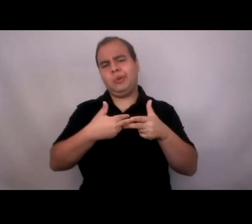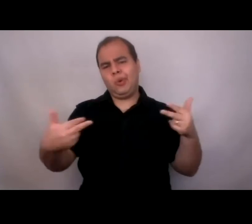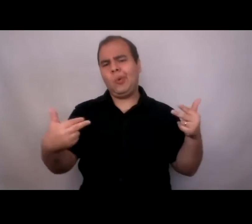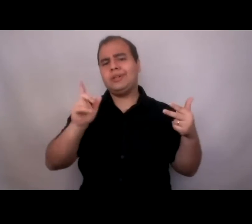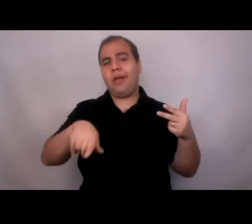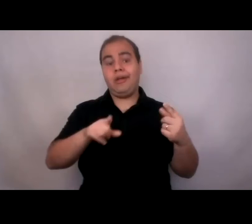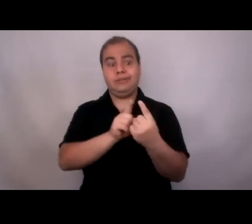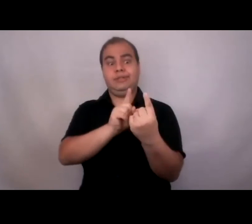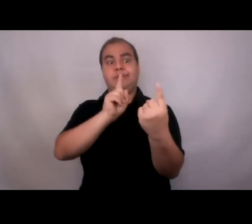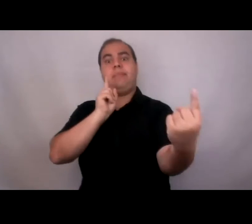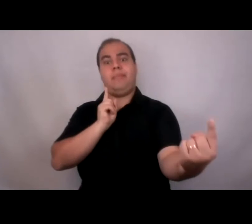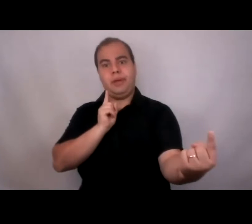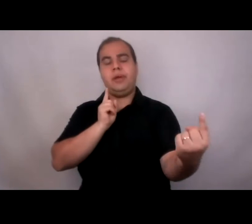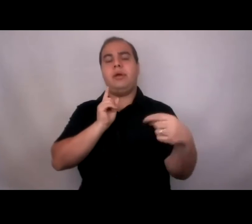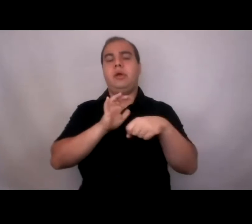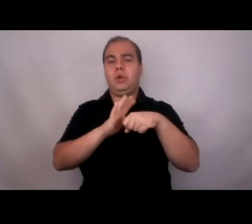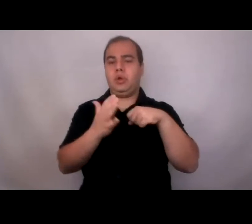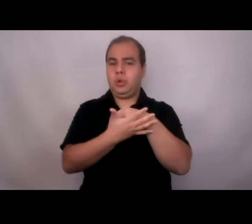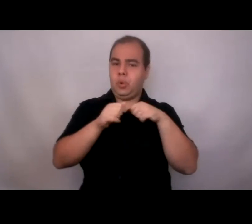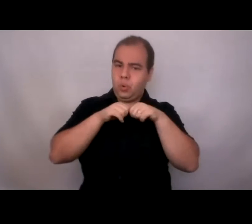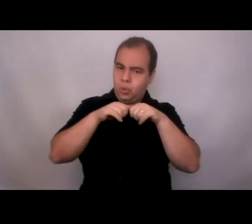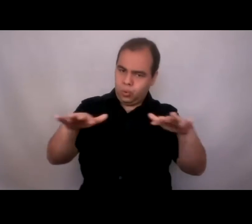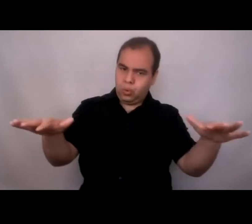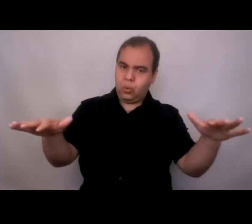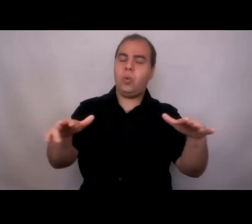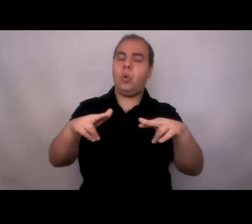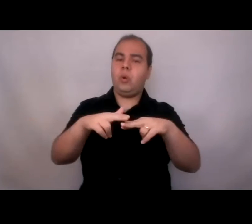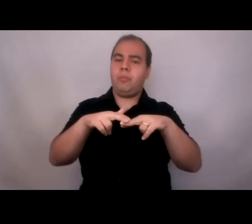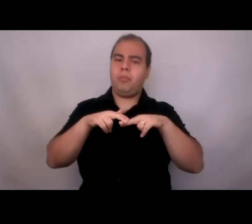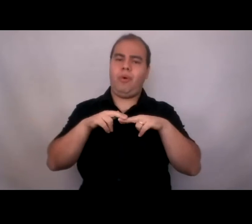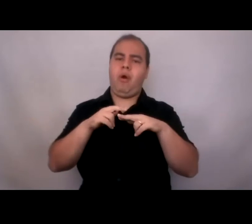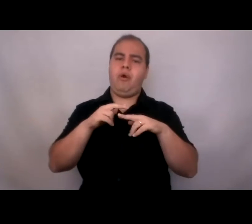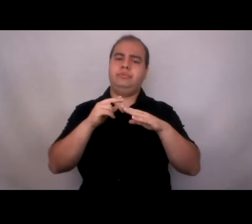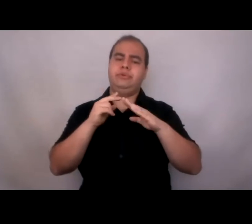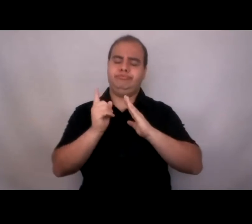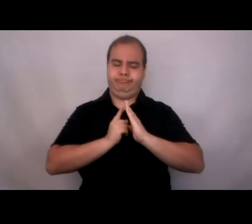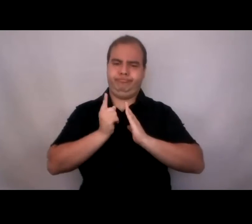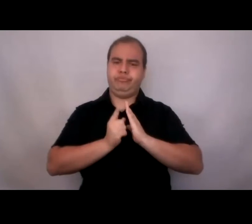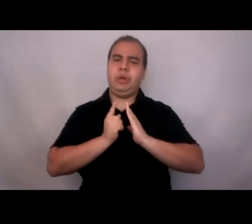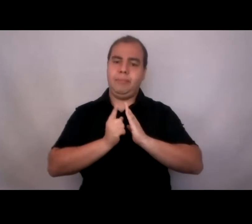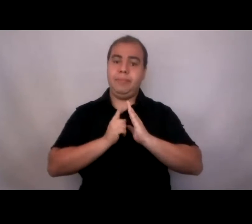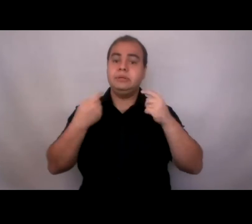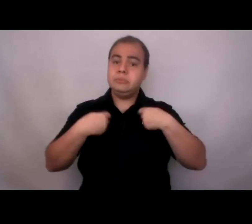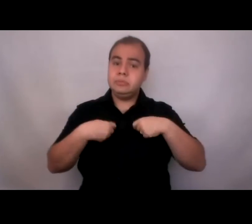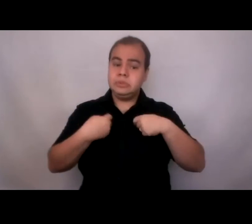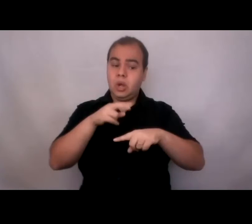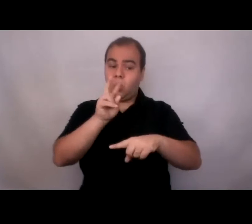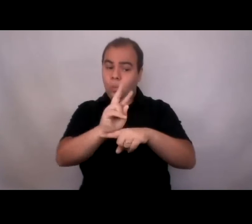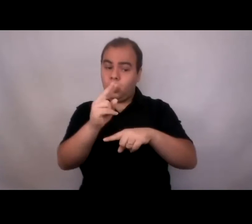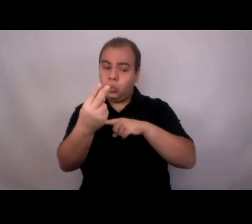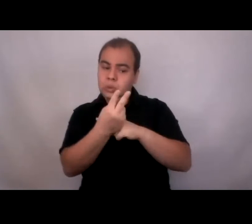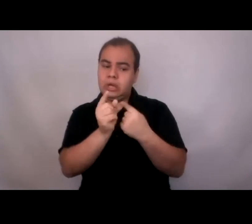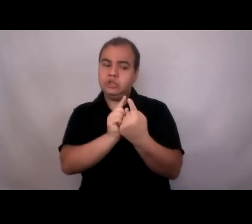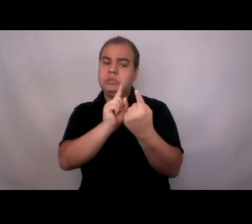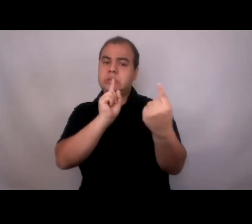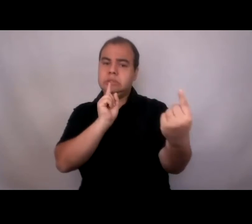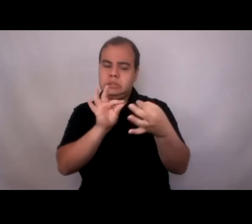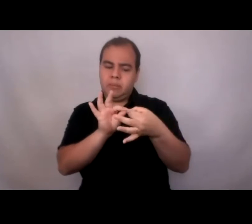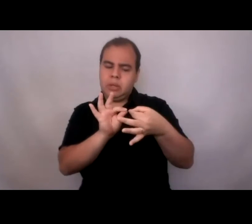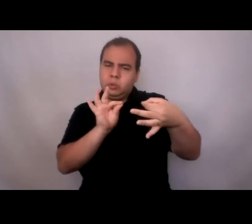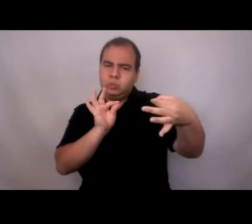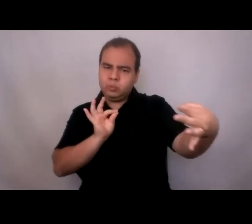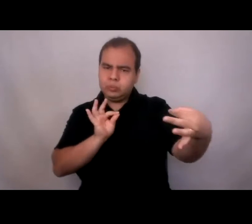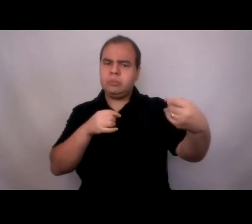distanciamento, né? Quando a gente ainda não está em isolamento para uma atividade presencial, a gente precisa preservar distanciamento, então